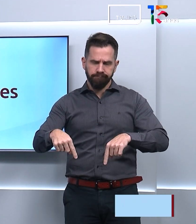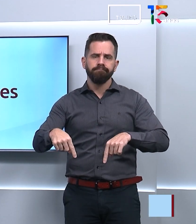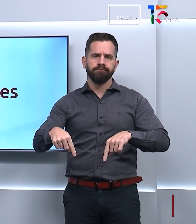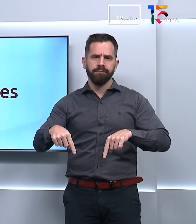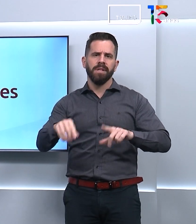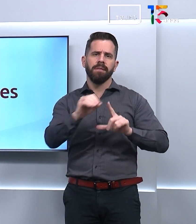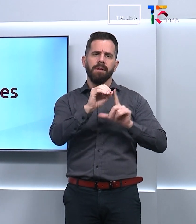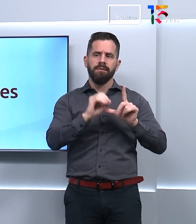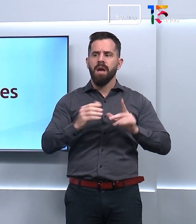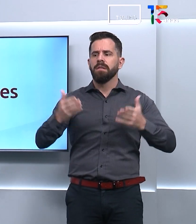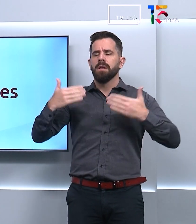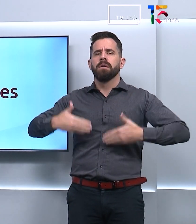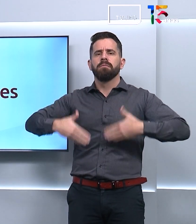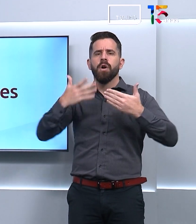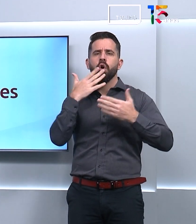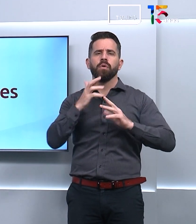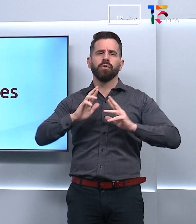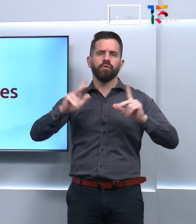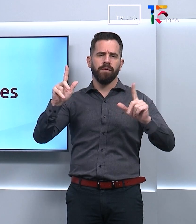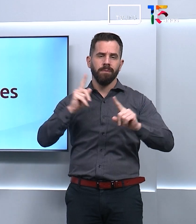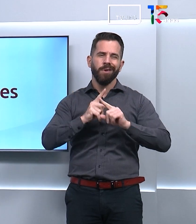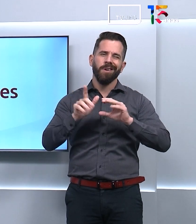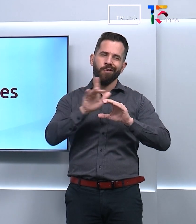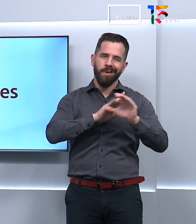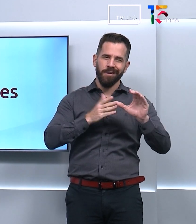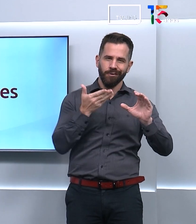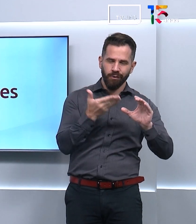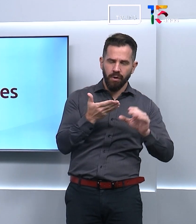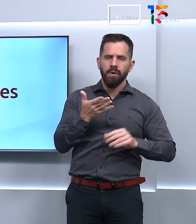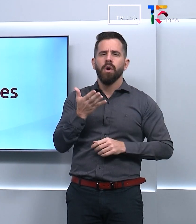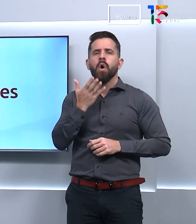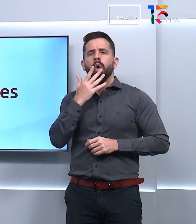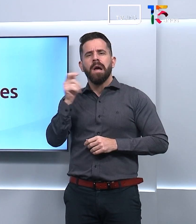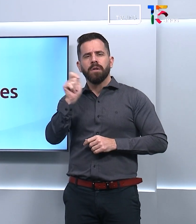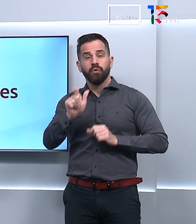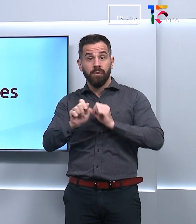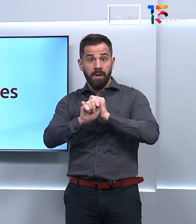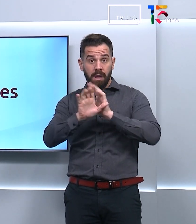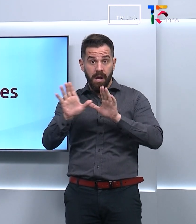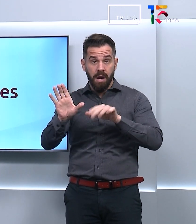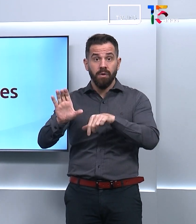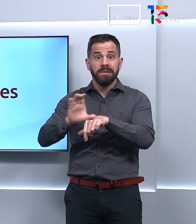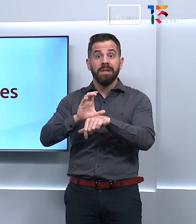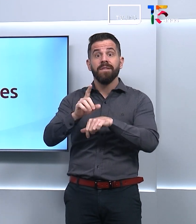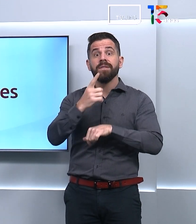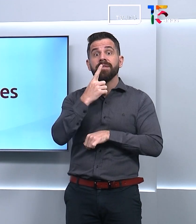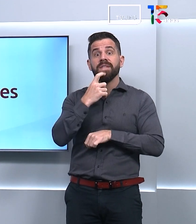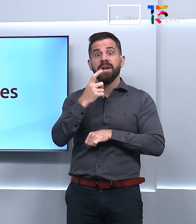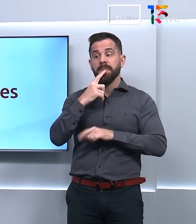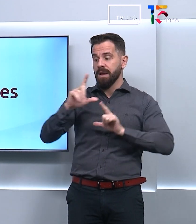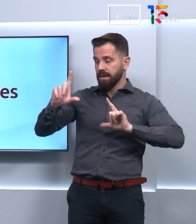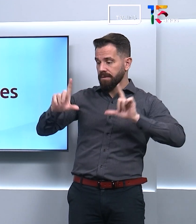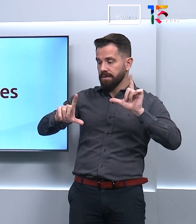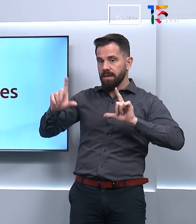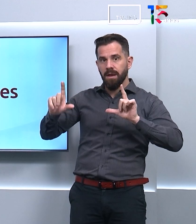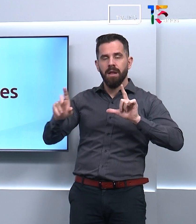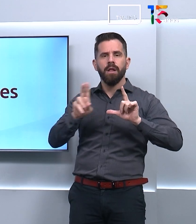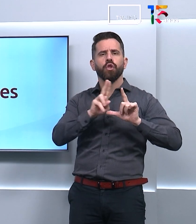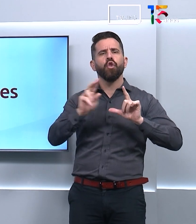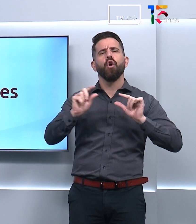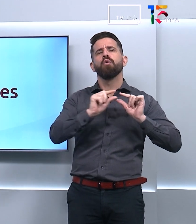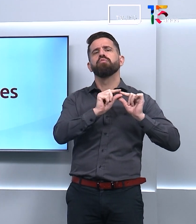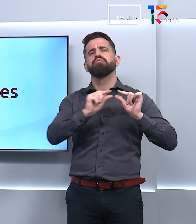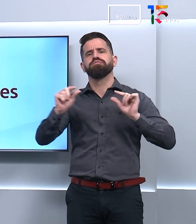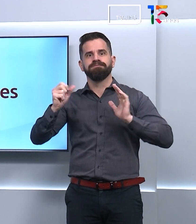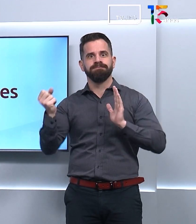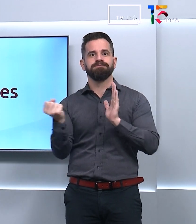estúdio. Atrás de nós está o cenário do Conexões, em tons de azul claro, cinza e vermelho, com uma tela bem no centro, entre os